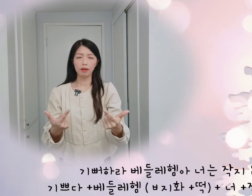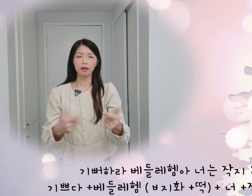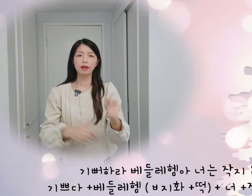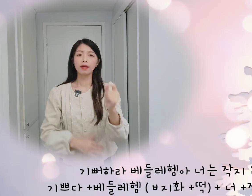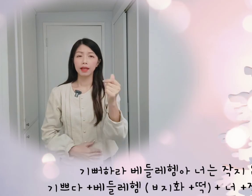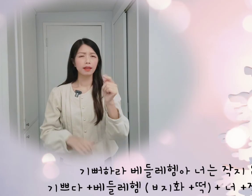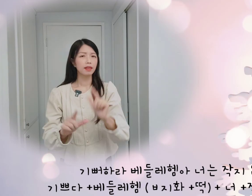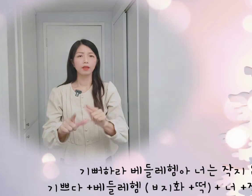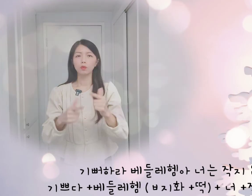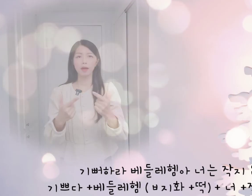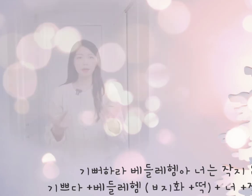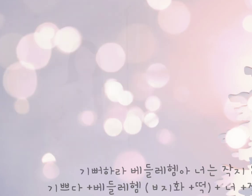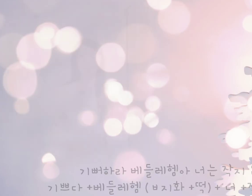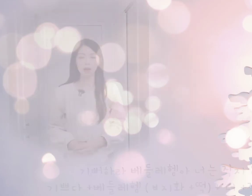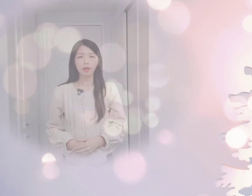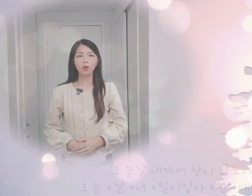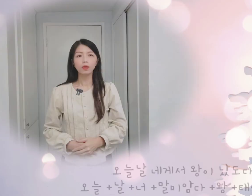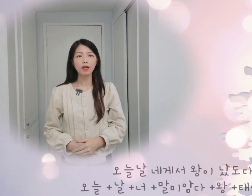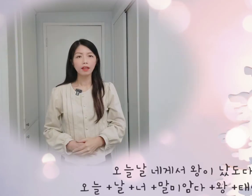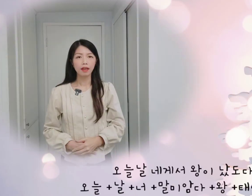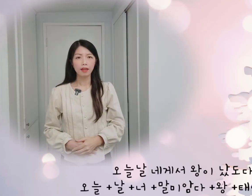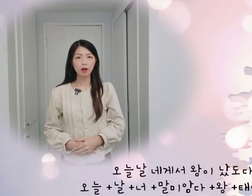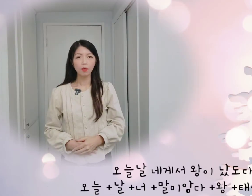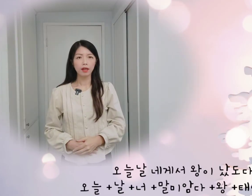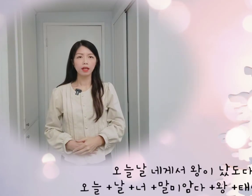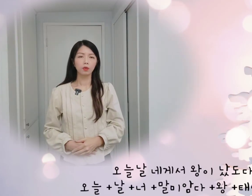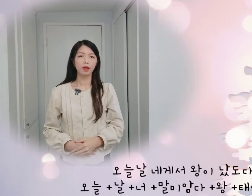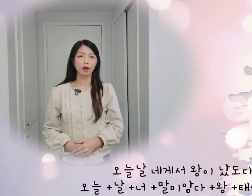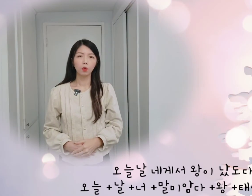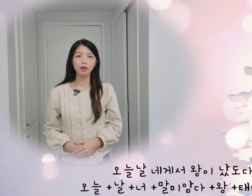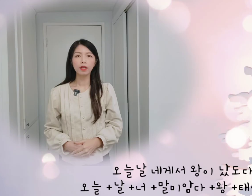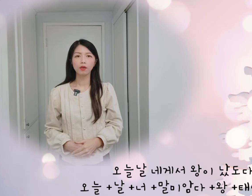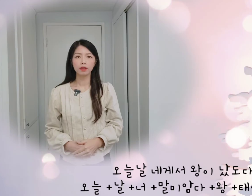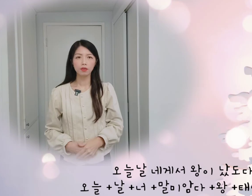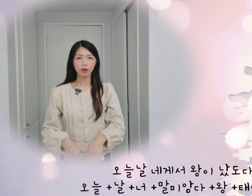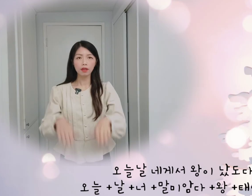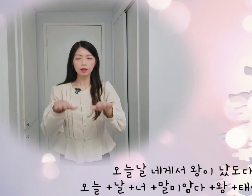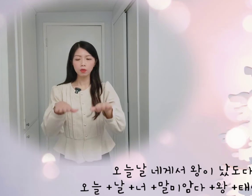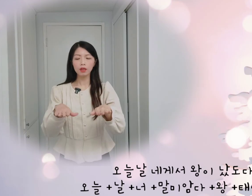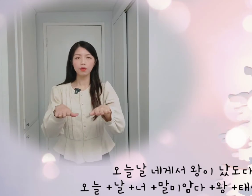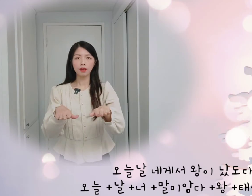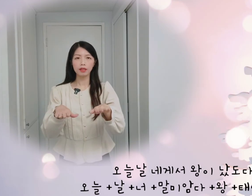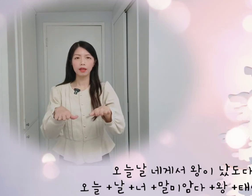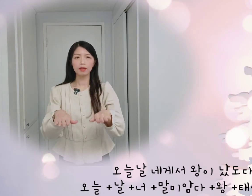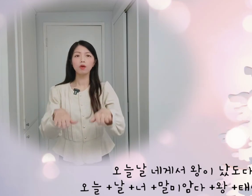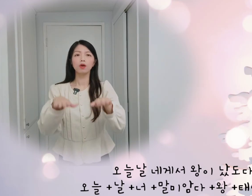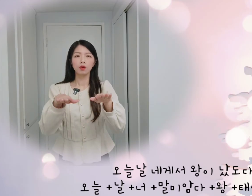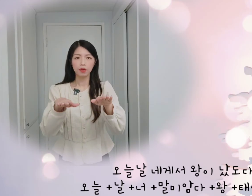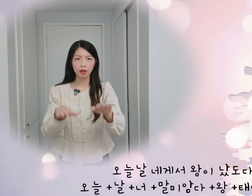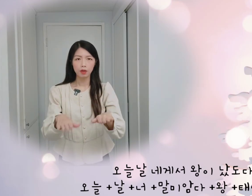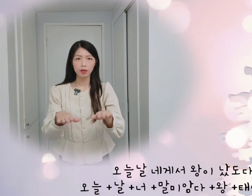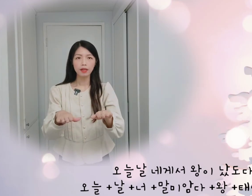않도다. 작지 않도다. 오늘날 내게서 왕이 났도다. 오늘이라고 하는 뜻의 수어는 손등이 위로 한 이